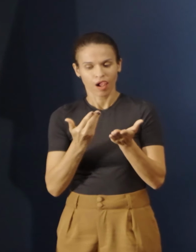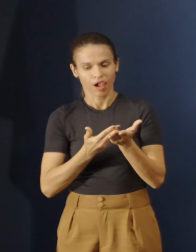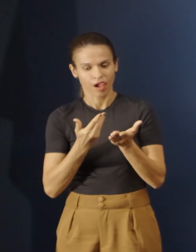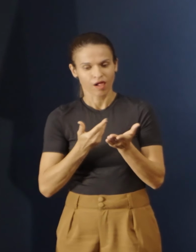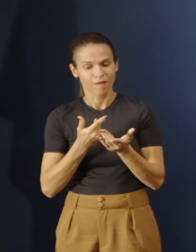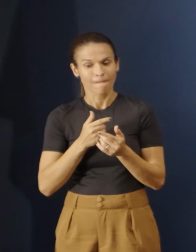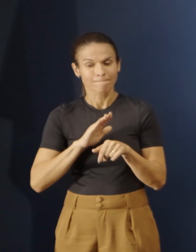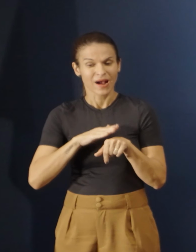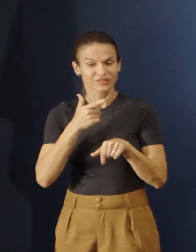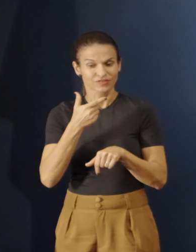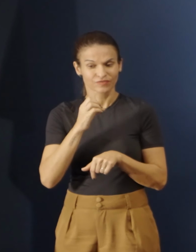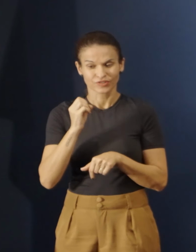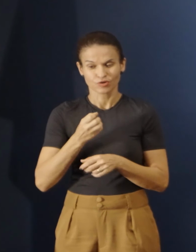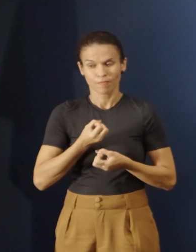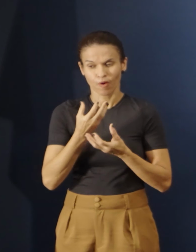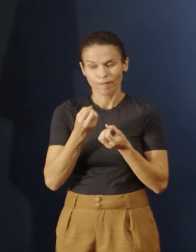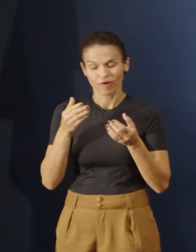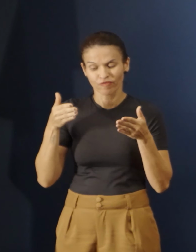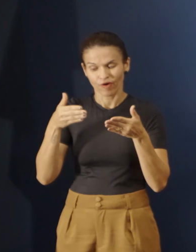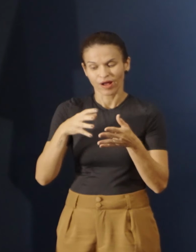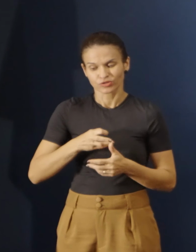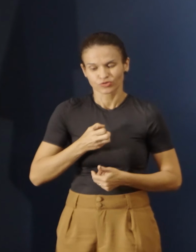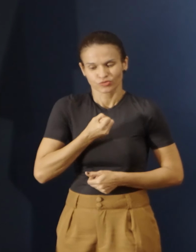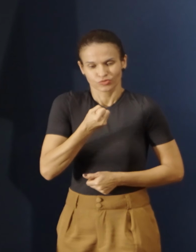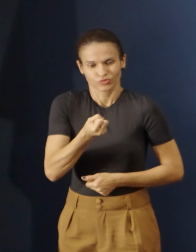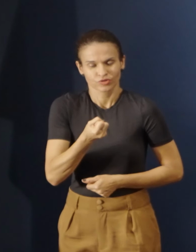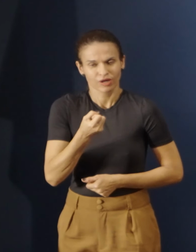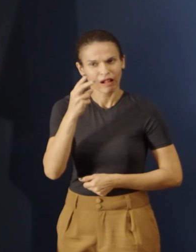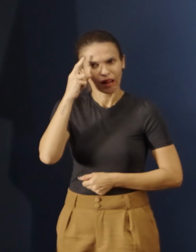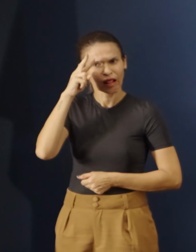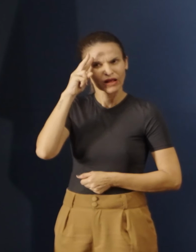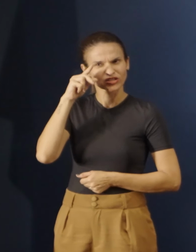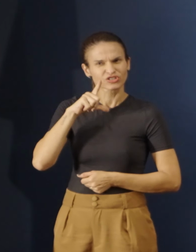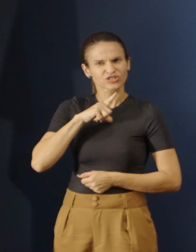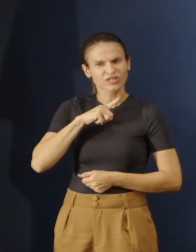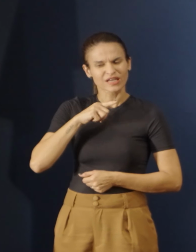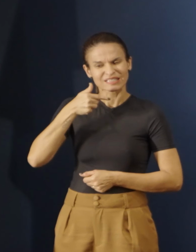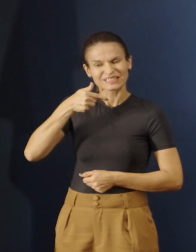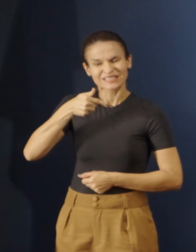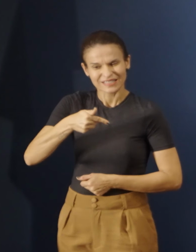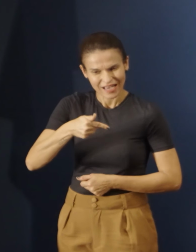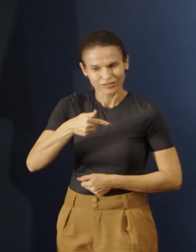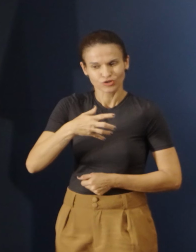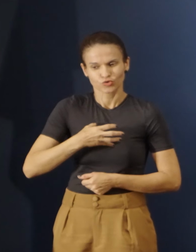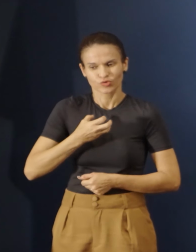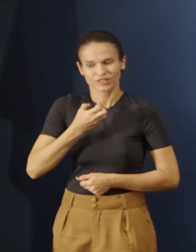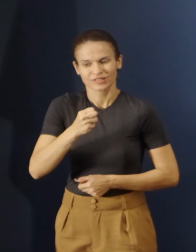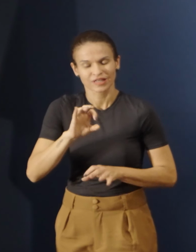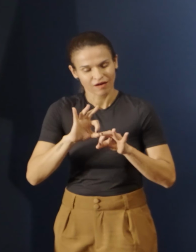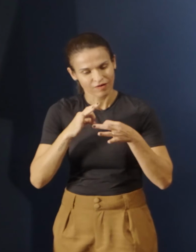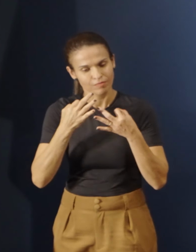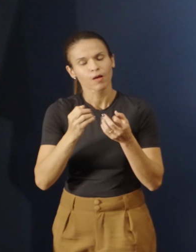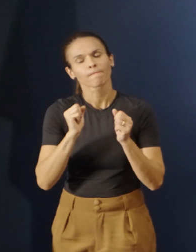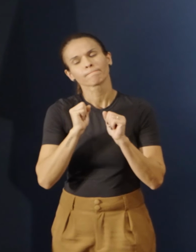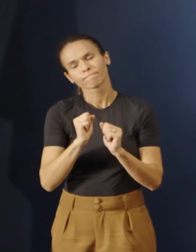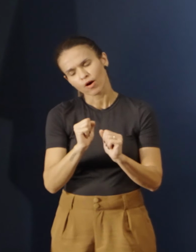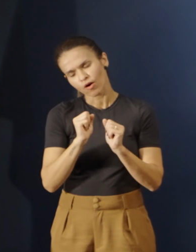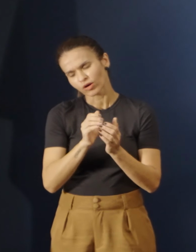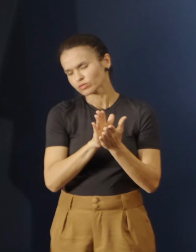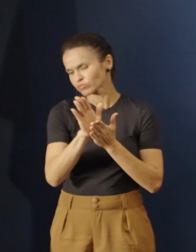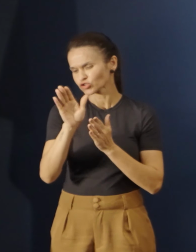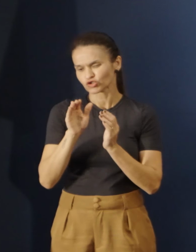que falam de suicídio. E ele fala que até onde ele se lembrava, tinham 7 suicidas na família. Ele falou, não pode publicar, não